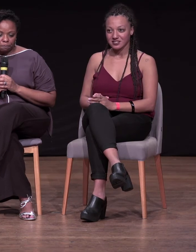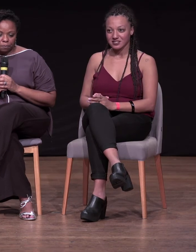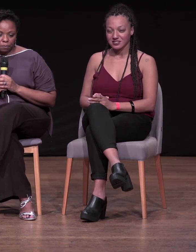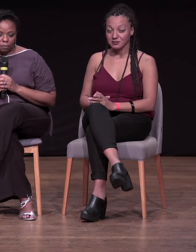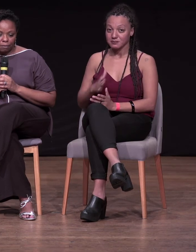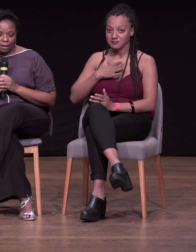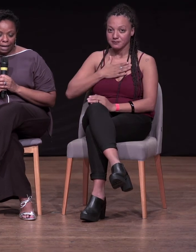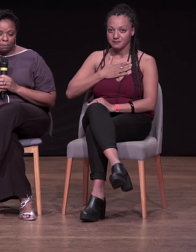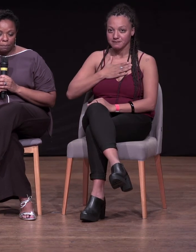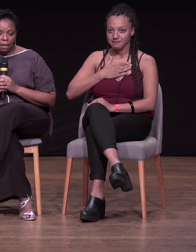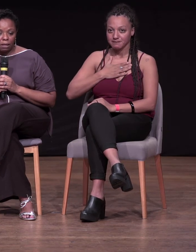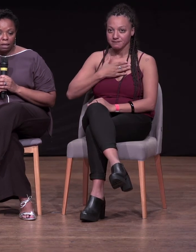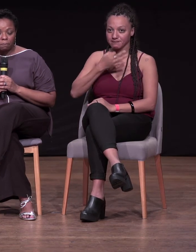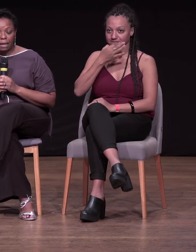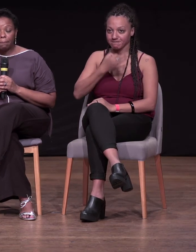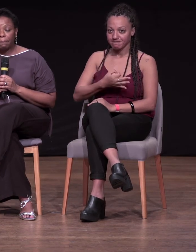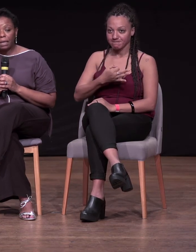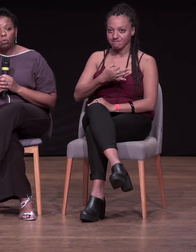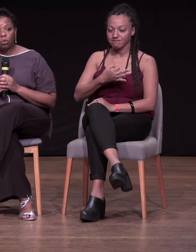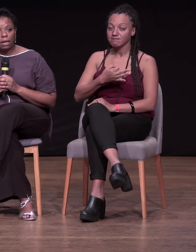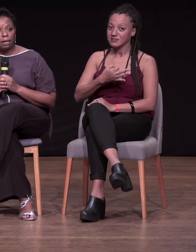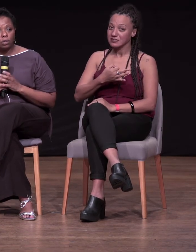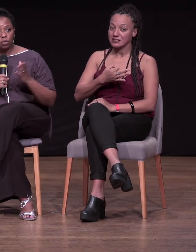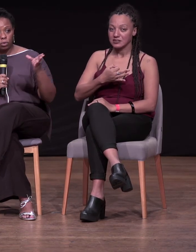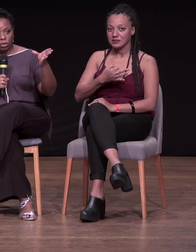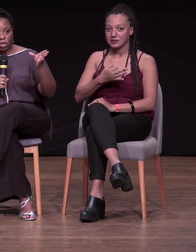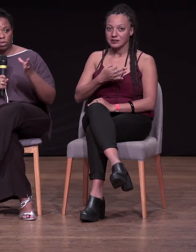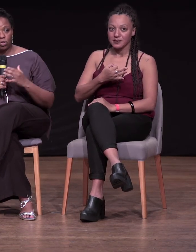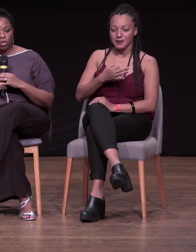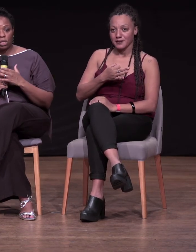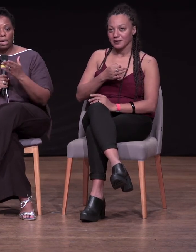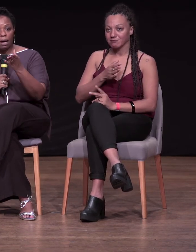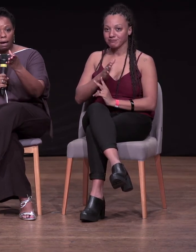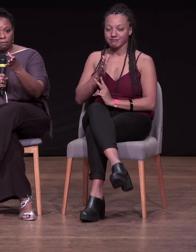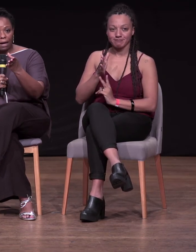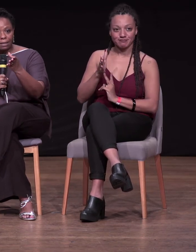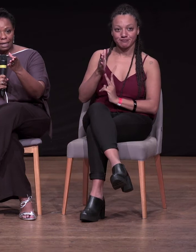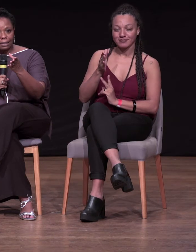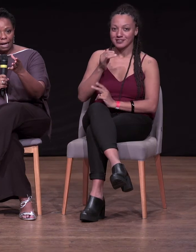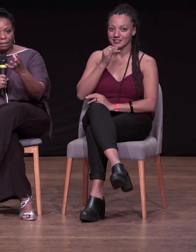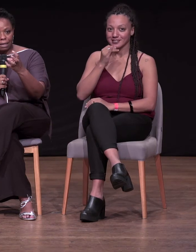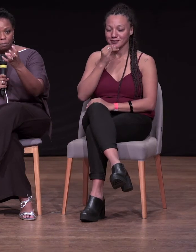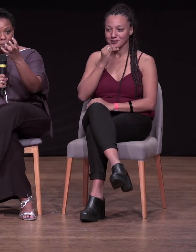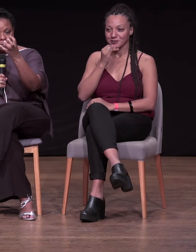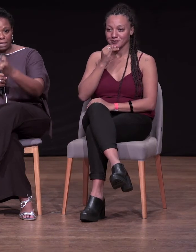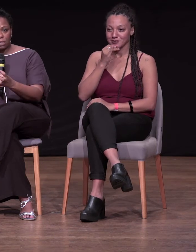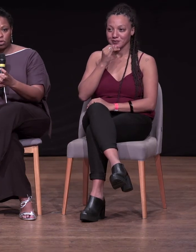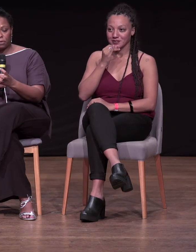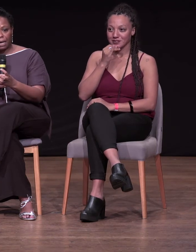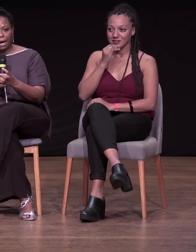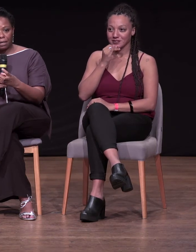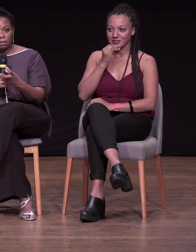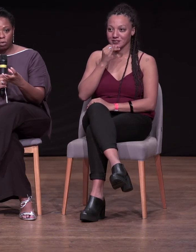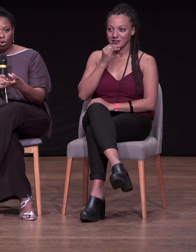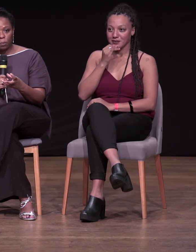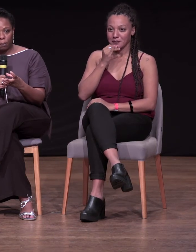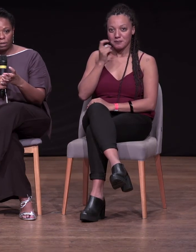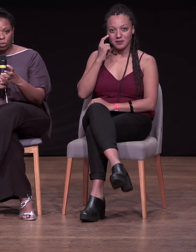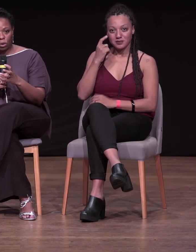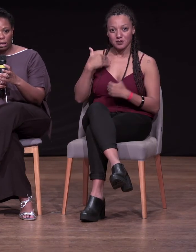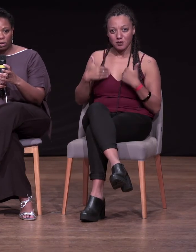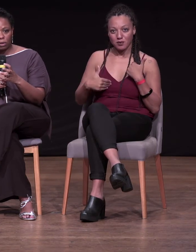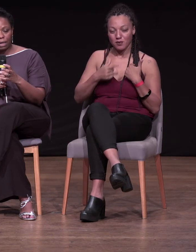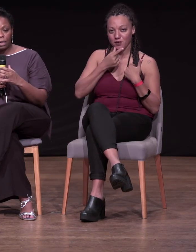é bem ambíguo, né, isso da gente tratar, presentificar esse